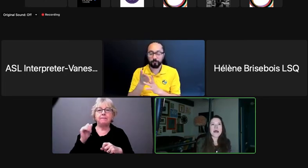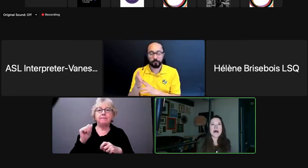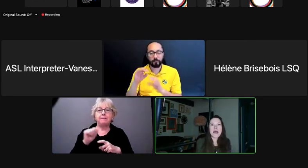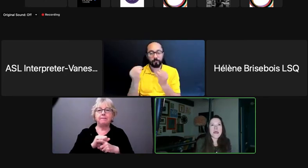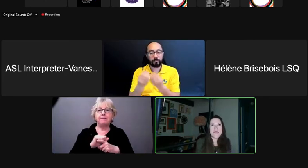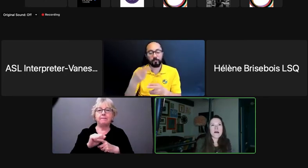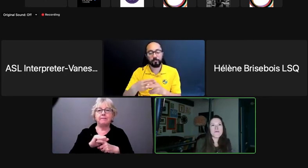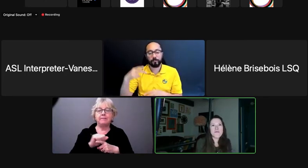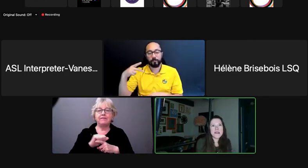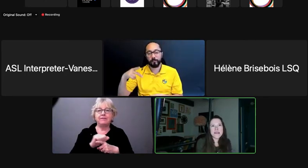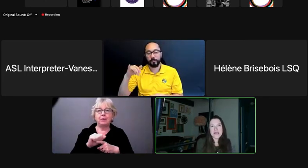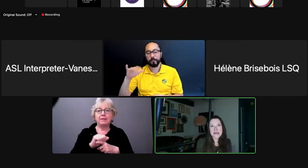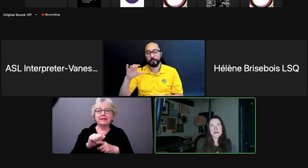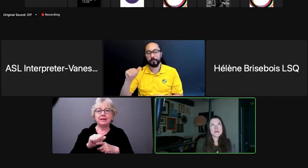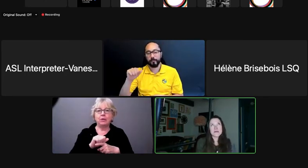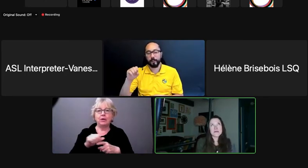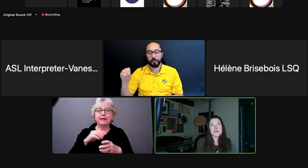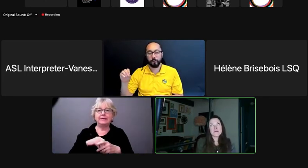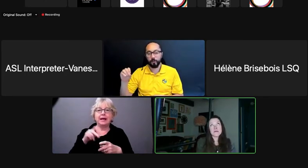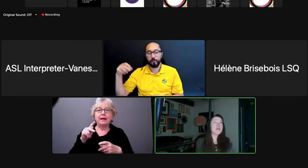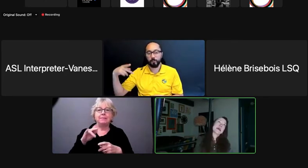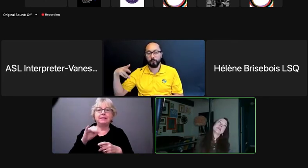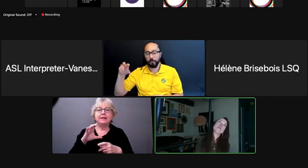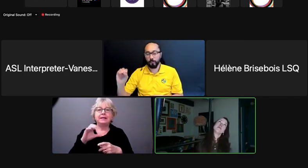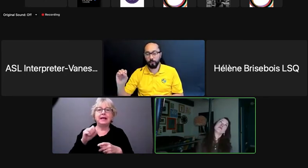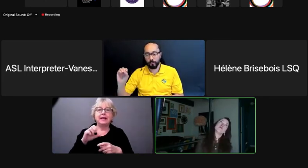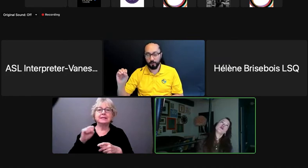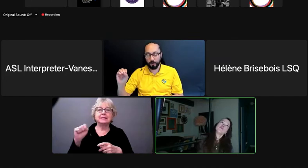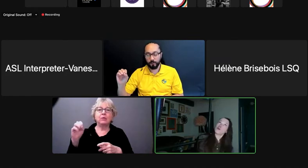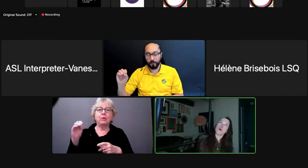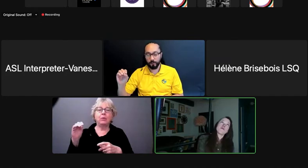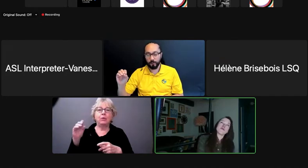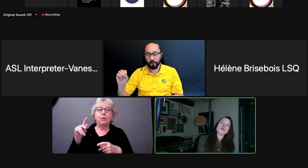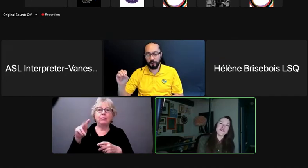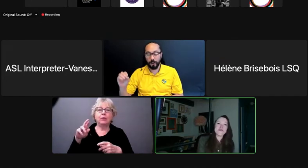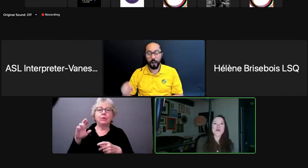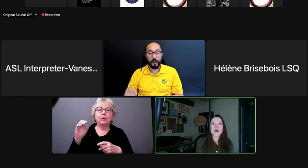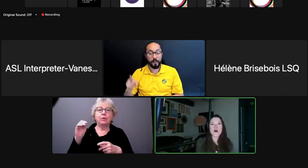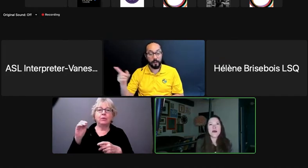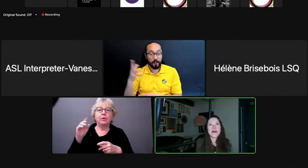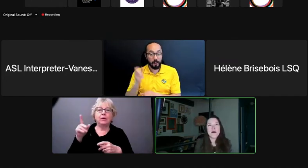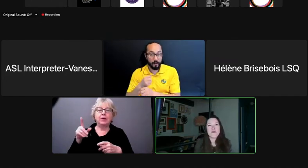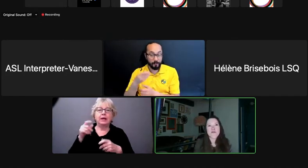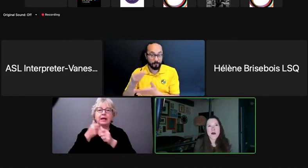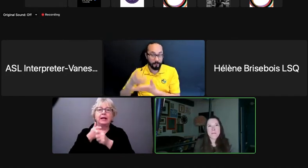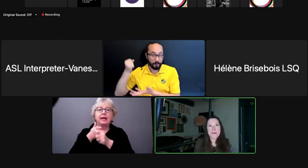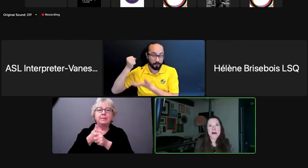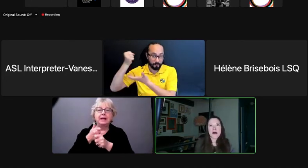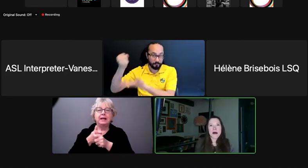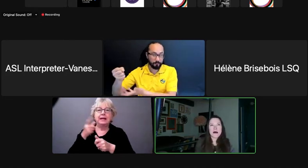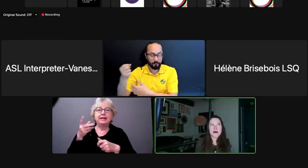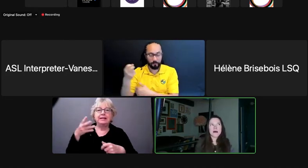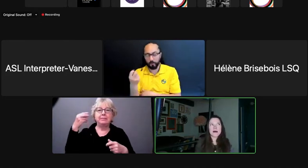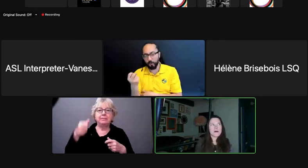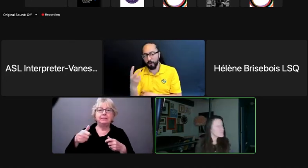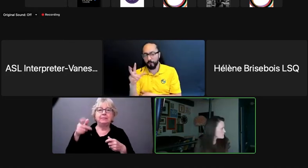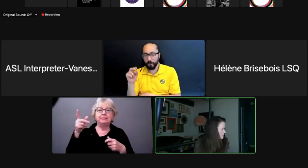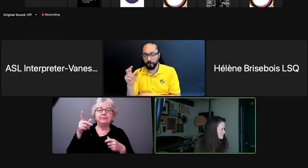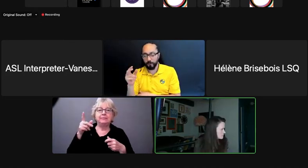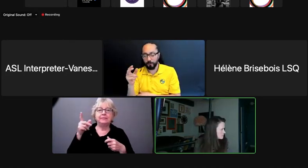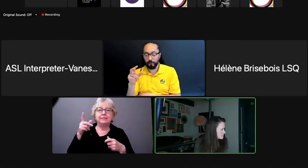a été faite chez Picasso Pro qui elle-même a été financée il y a 13